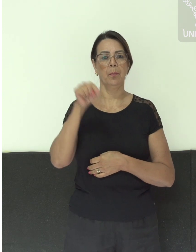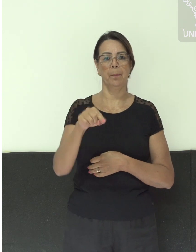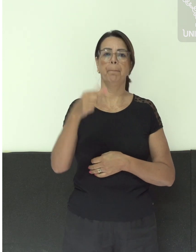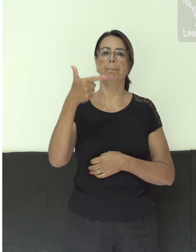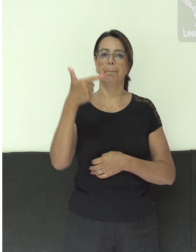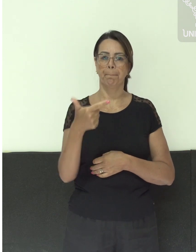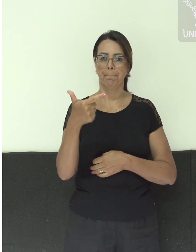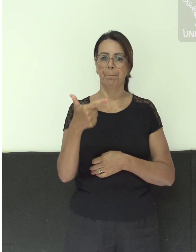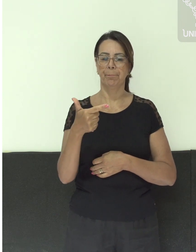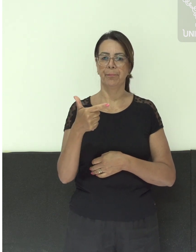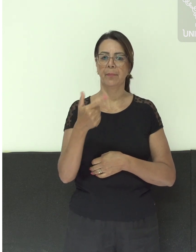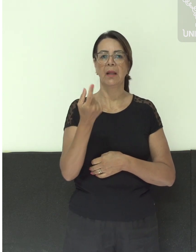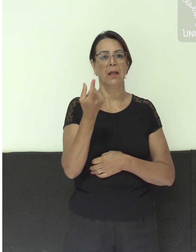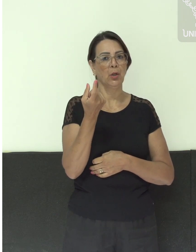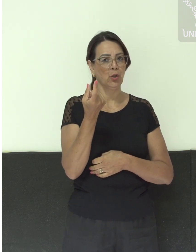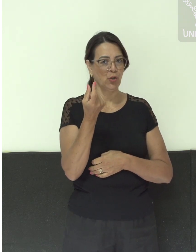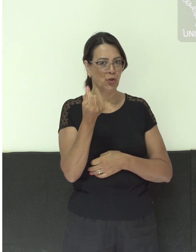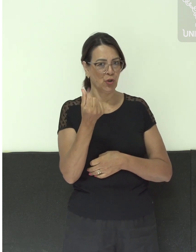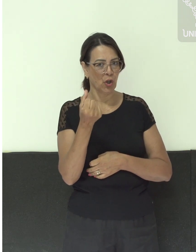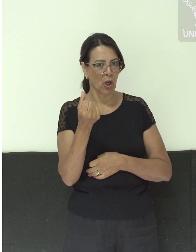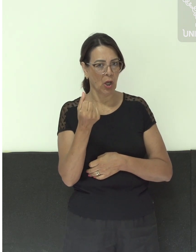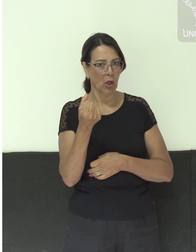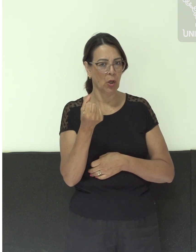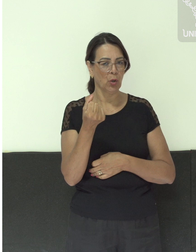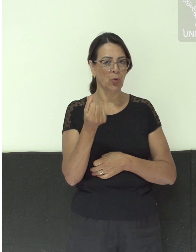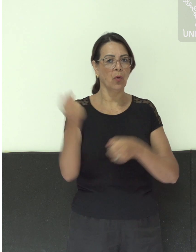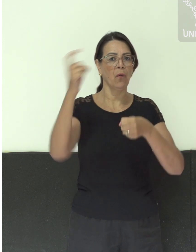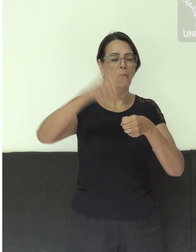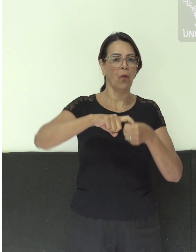6.6.1.1.2. Diárias e reembolsos de despesas.